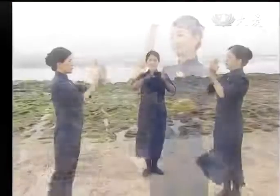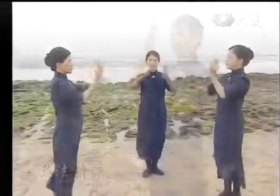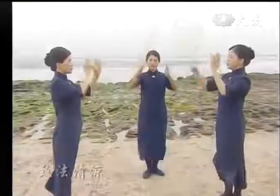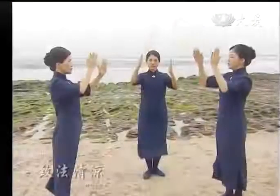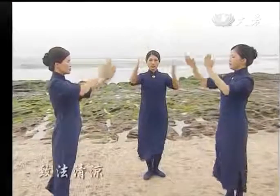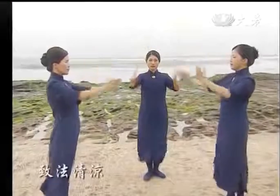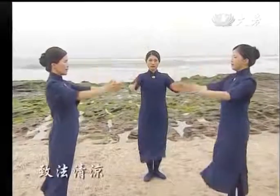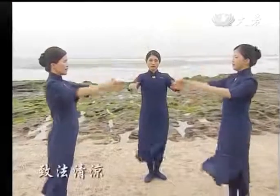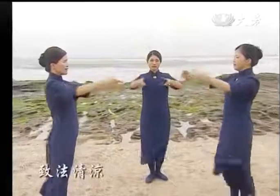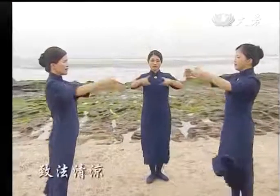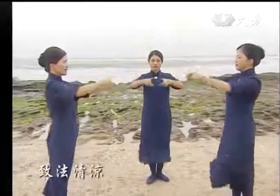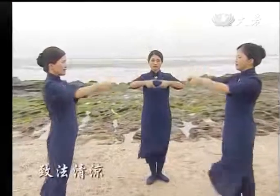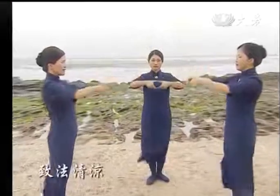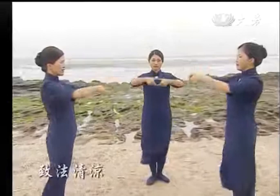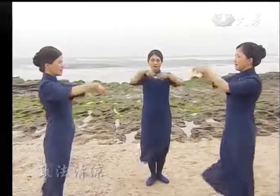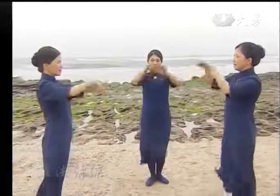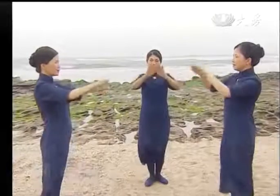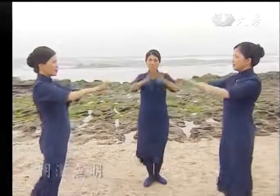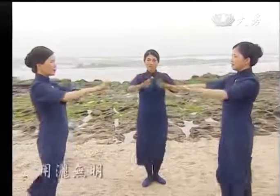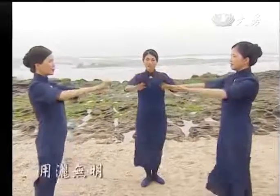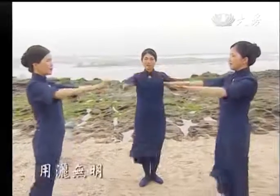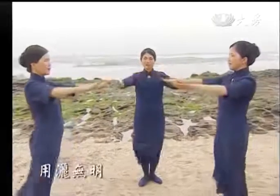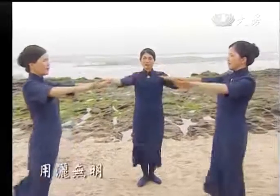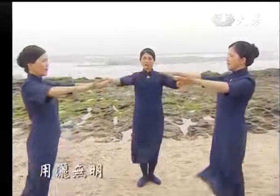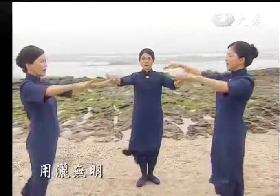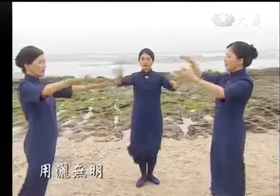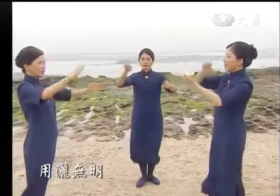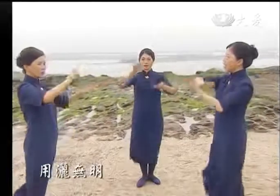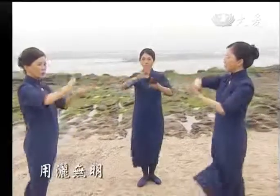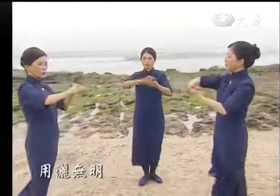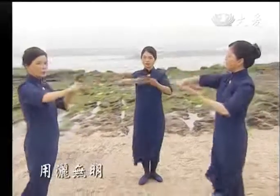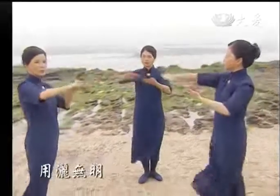直发清凉涌洒无